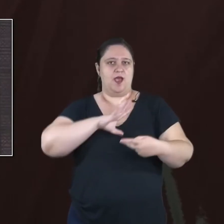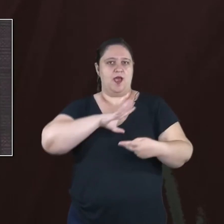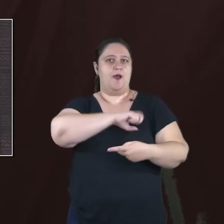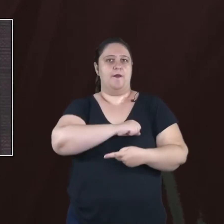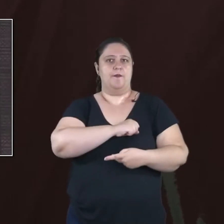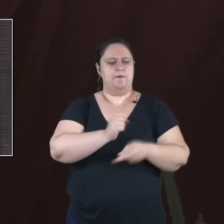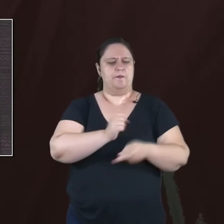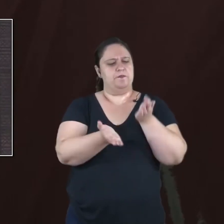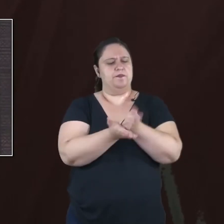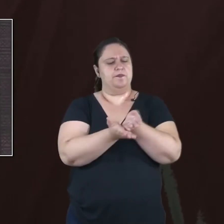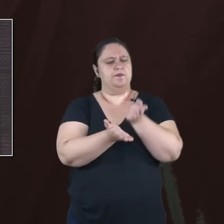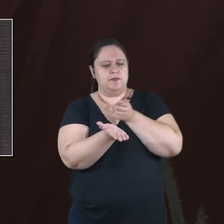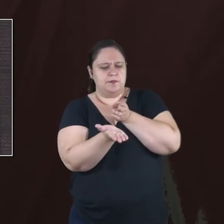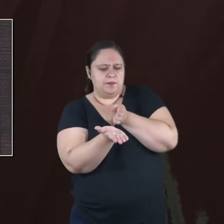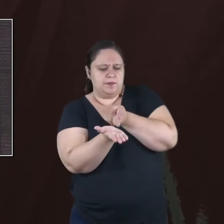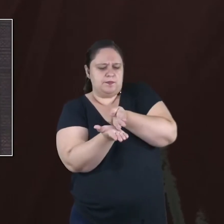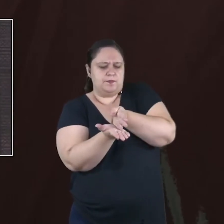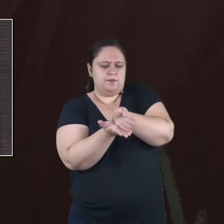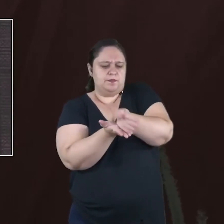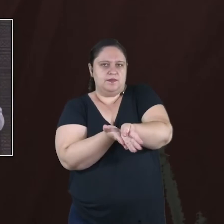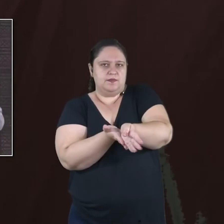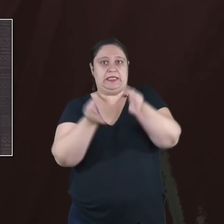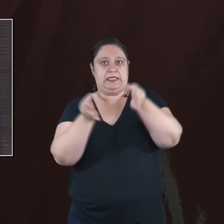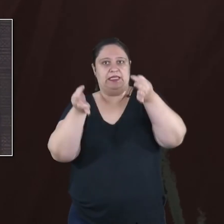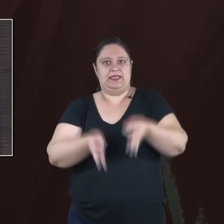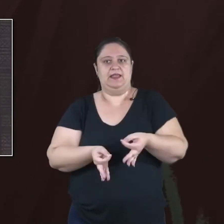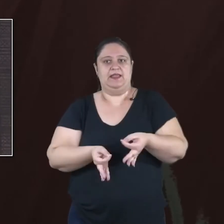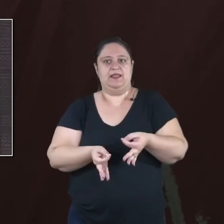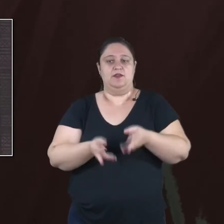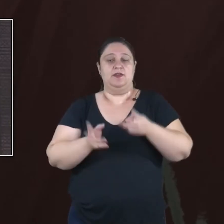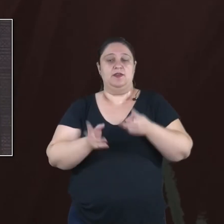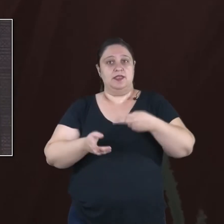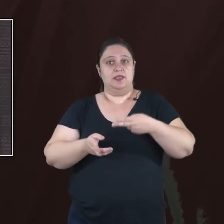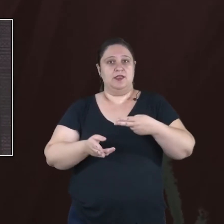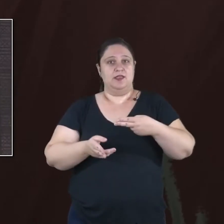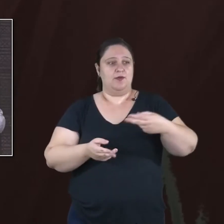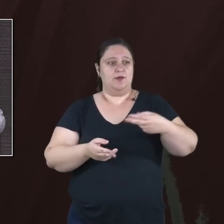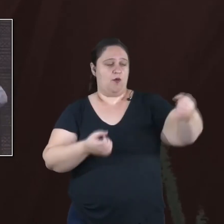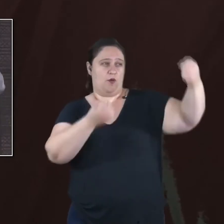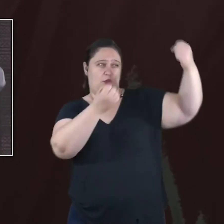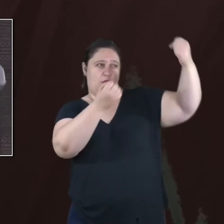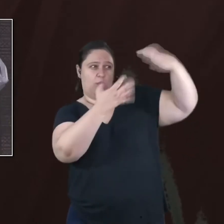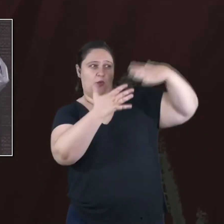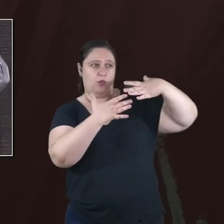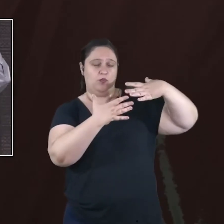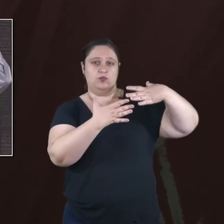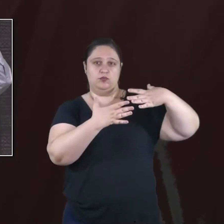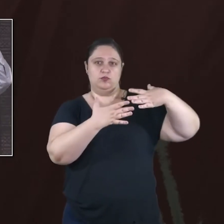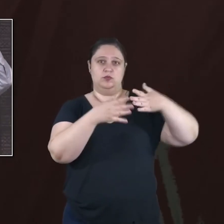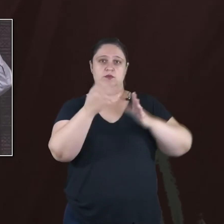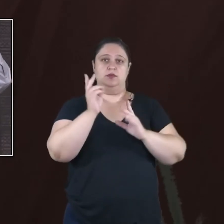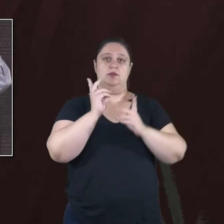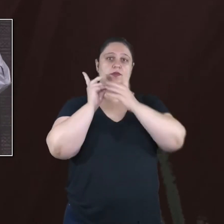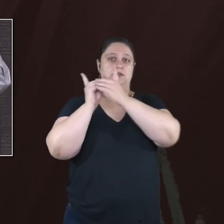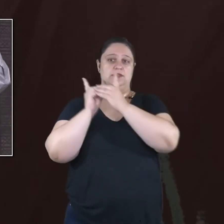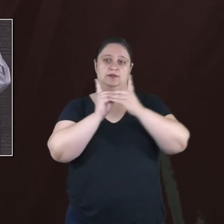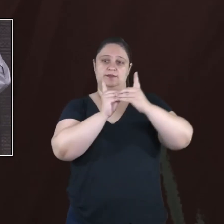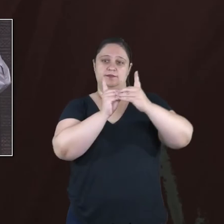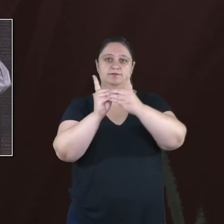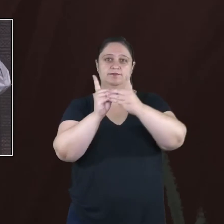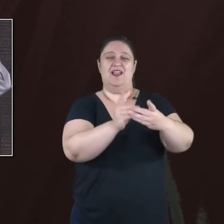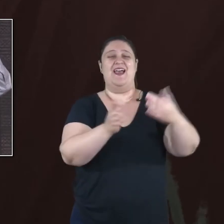seguir adiante como uma luz e candeia que brilha para nos dar direção até que o dia raie, né? Até que o